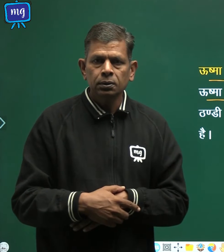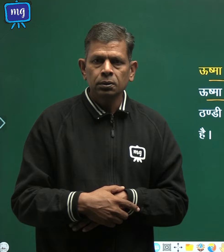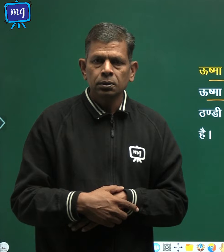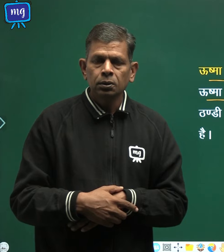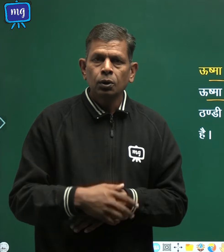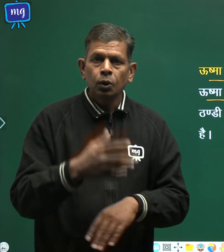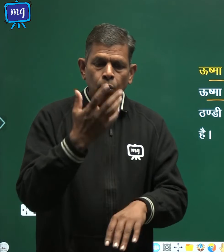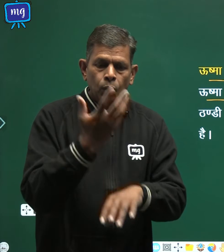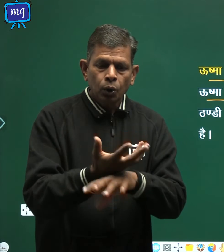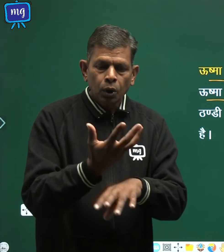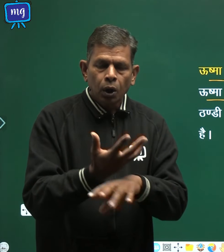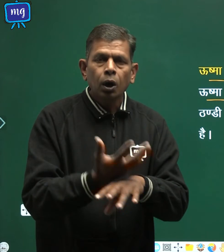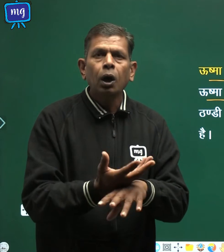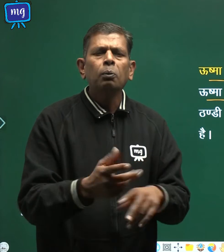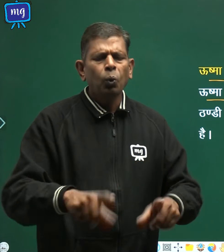गर्म वस्तु से